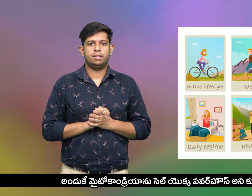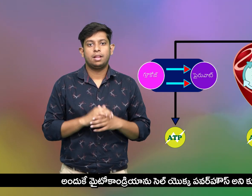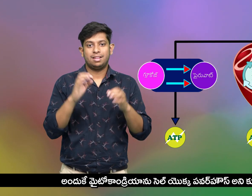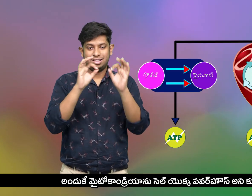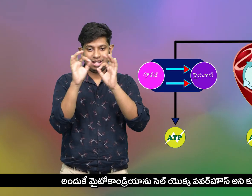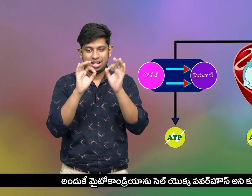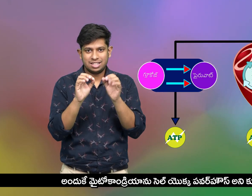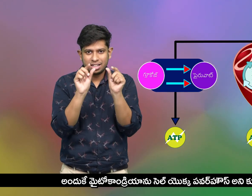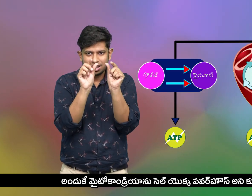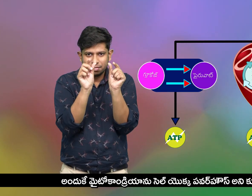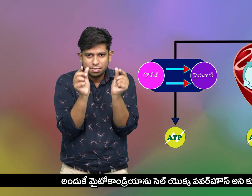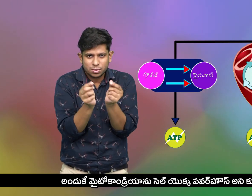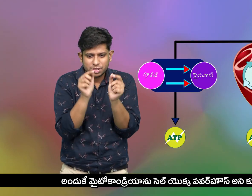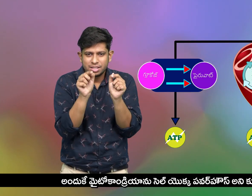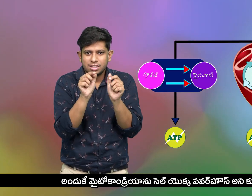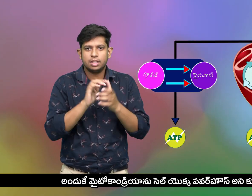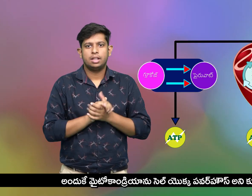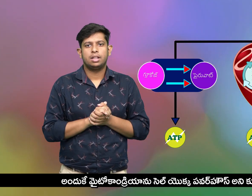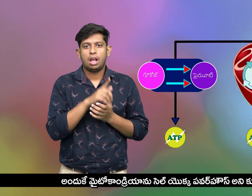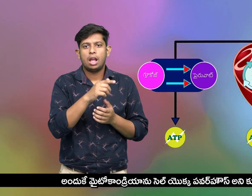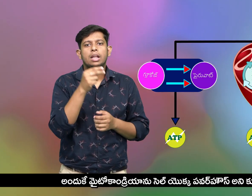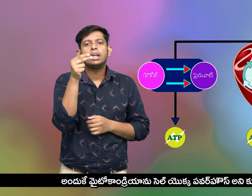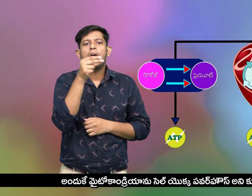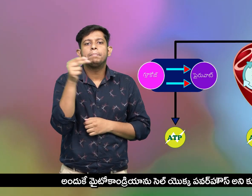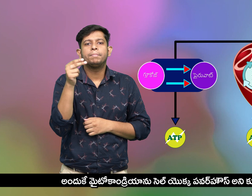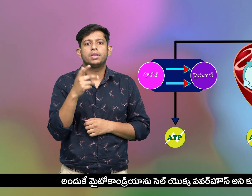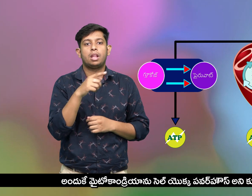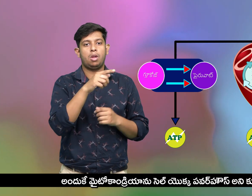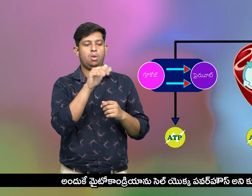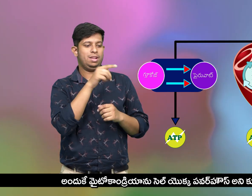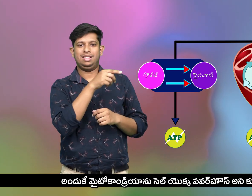మైటోకాండ్రియాను సెల్ యొక్క పవర్ హౌస్ అని కూడా అంటారు.